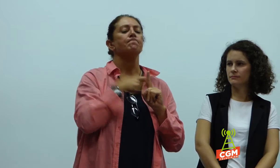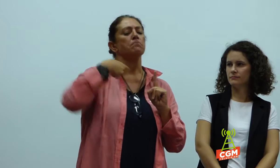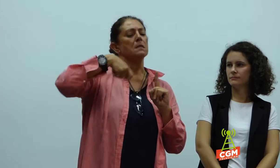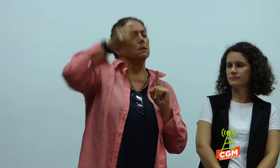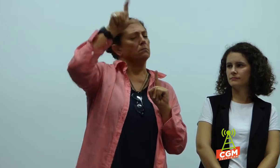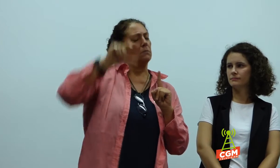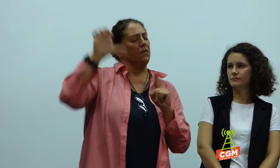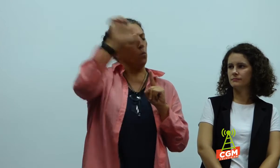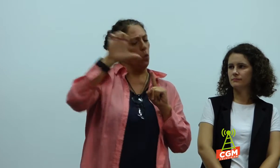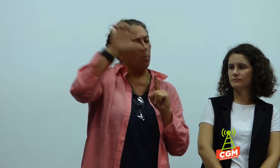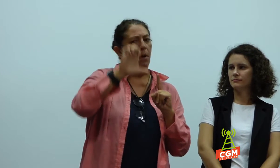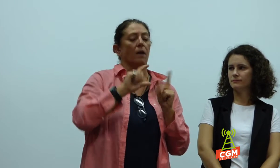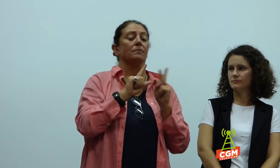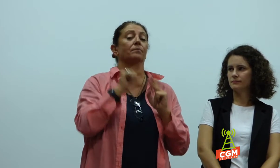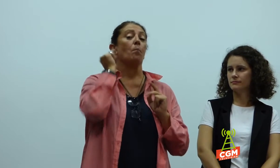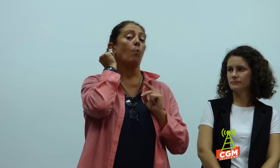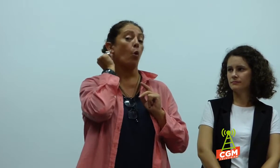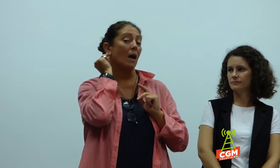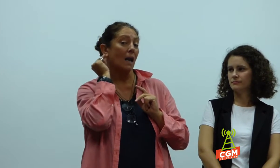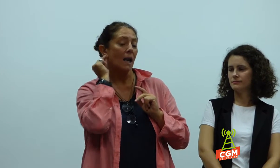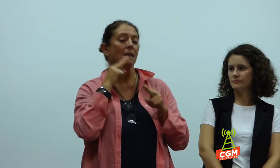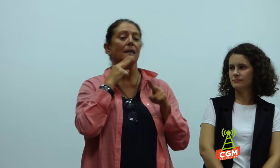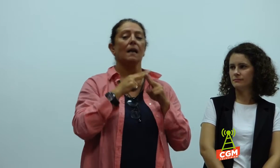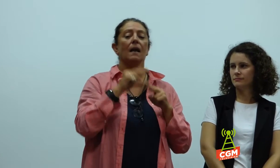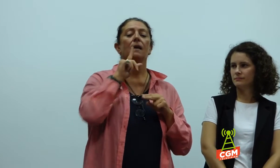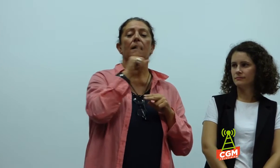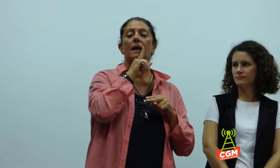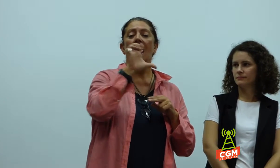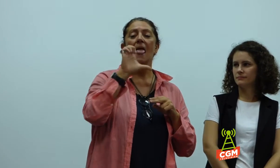En Finlandia, por ejemplo, sí que ahí hay también una presidenta que es sorda.